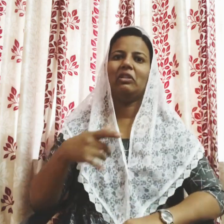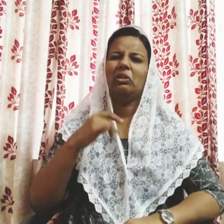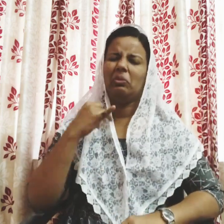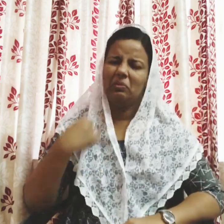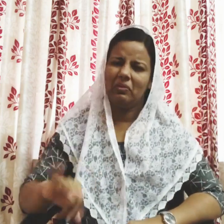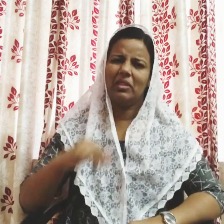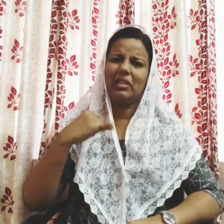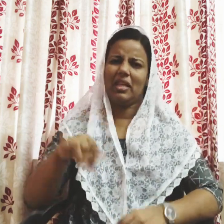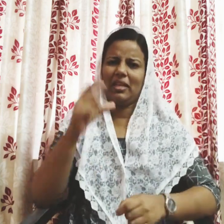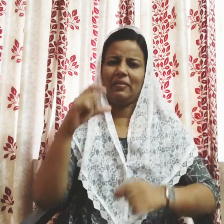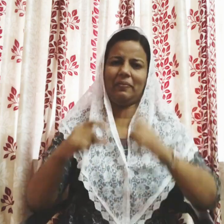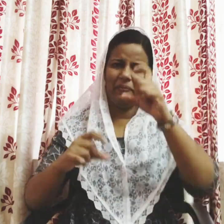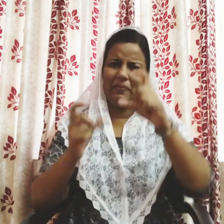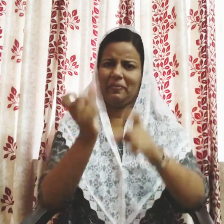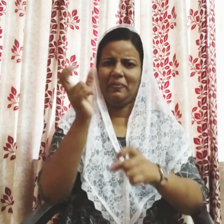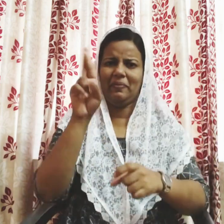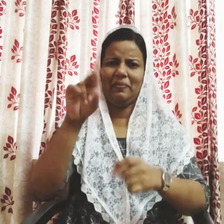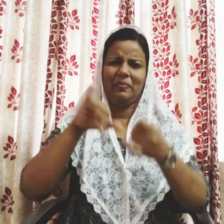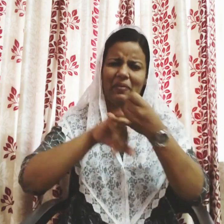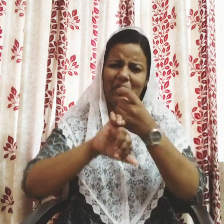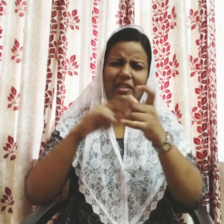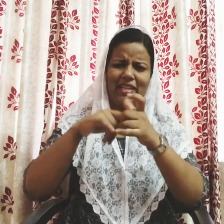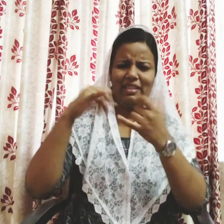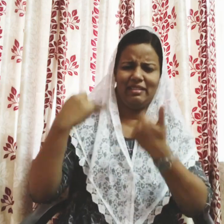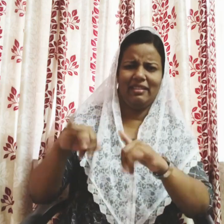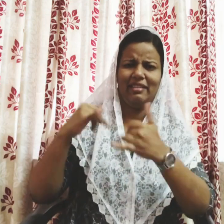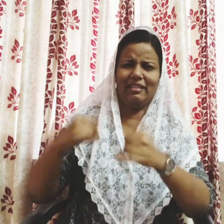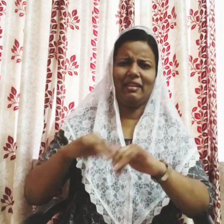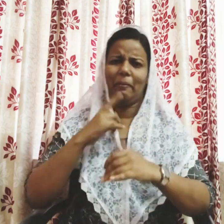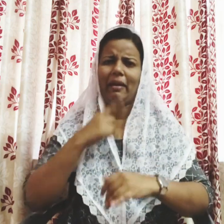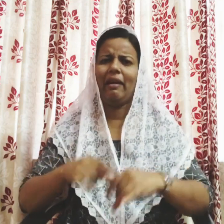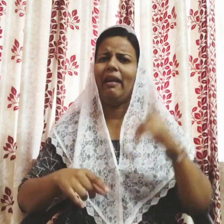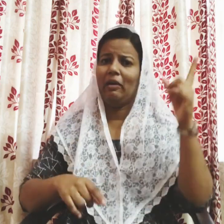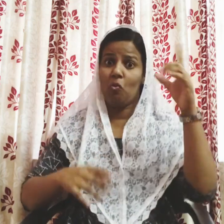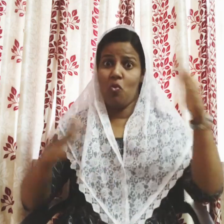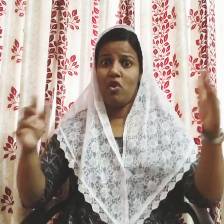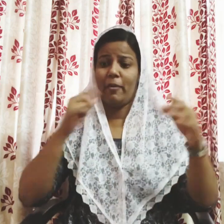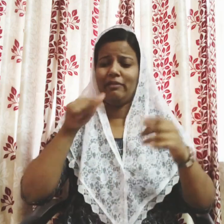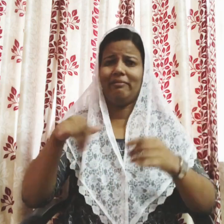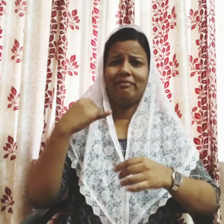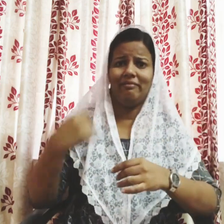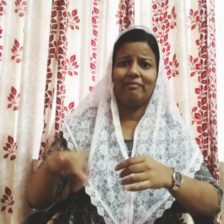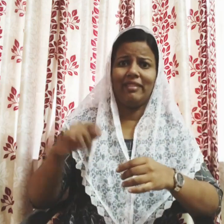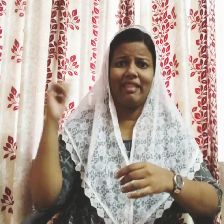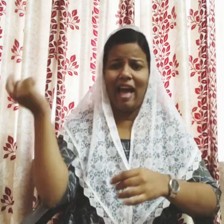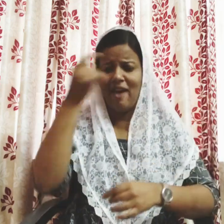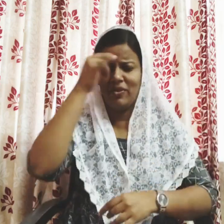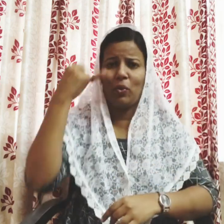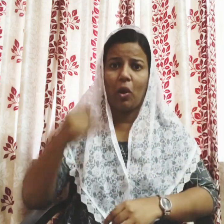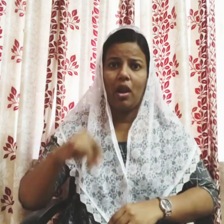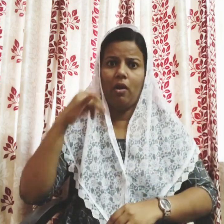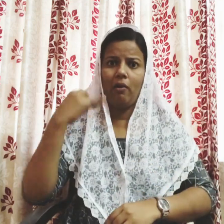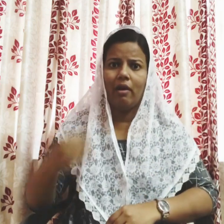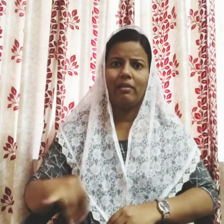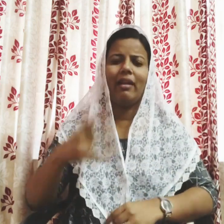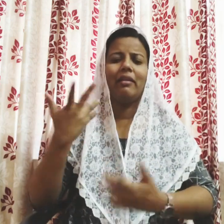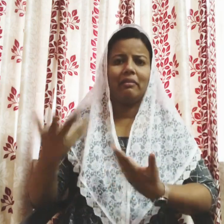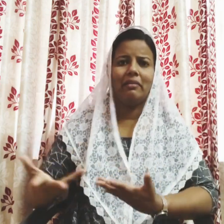ഗോലിയാത്ത് നോക്കുമ്പോൾ, സോറി, ഗോലിയാത്ത് ദാവീദിനെ ശപിക്കുക, ഗോലിയാത്ത് ദാവീദിനെ നിന്ദിക്കുക, ഗോലിയാത്ത് ദാവീദിനെ നോക്കിയിട്ട് നീ എന്നാ